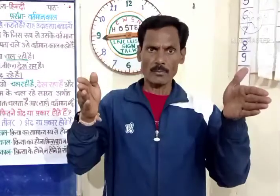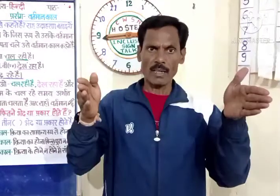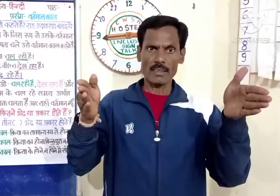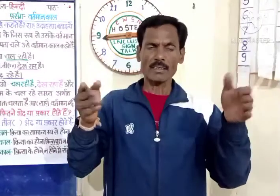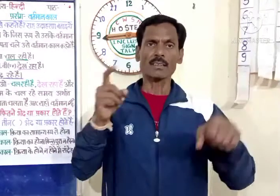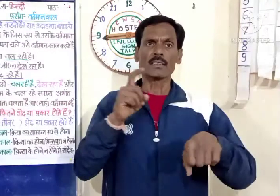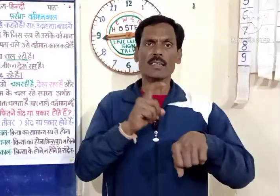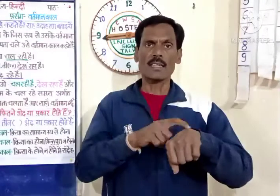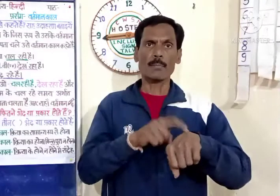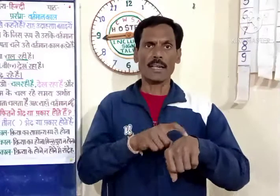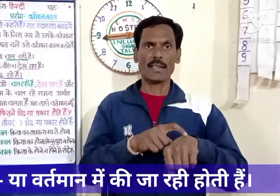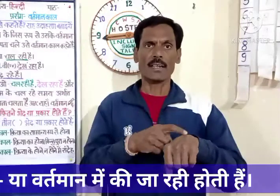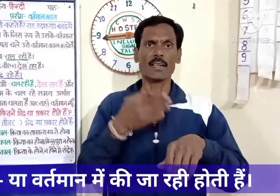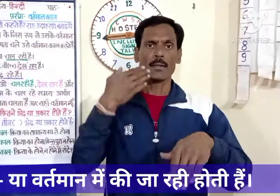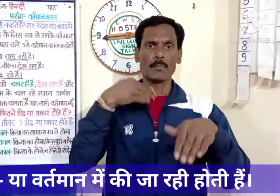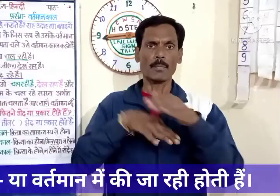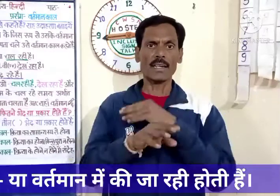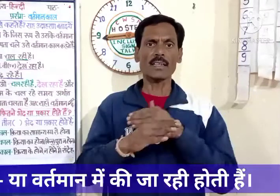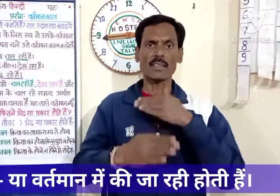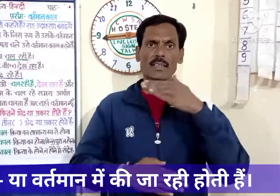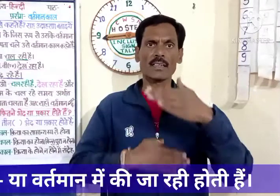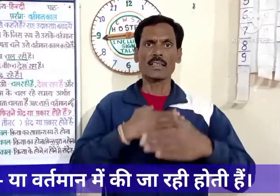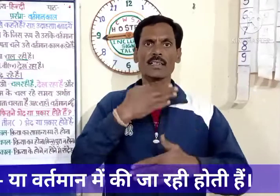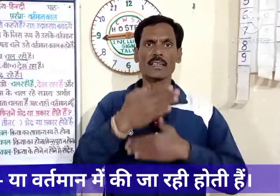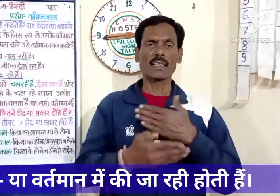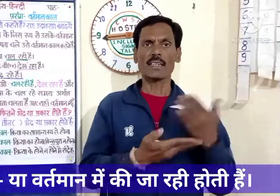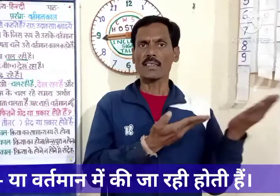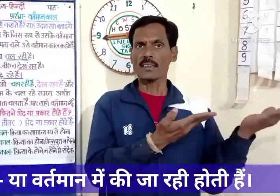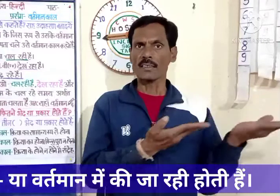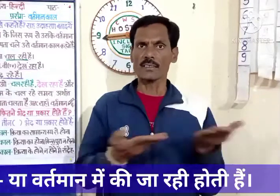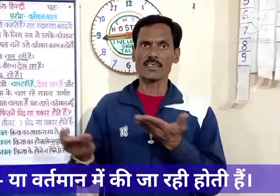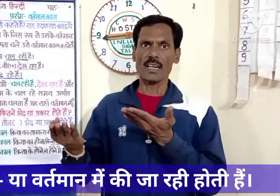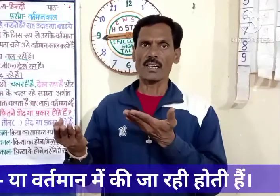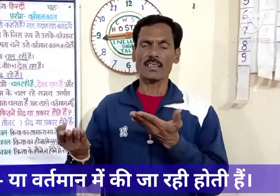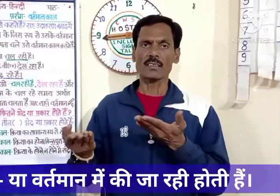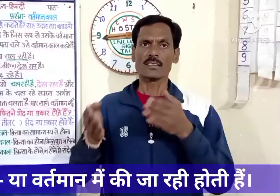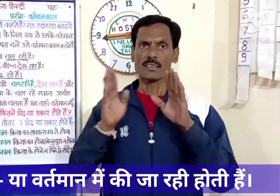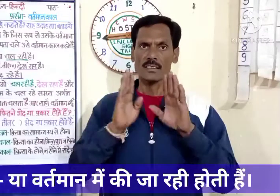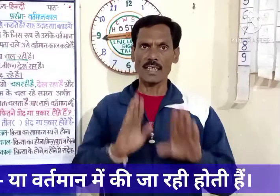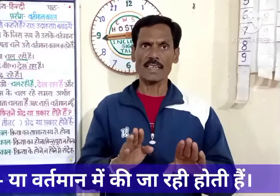वर्तमान समय में की जा रही